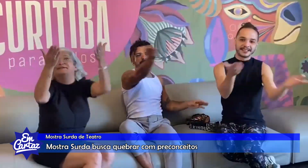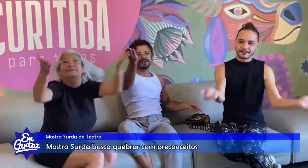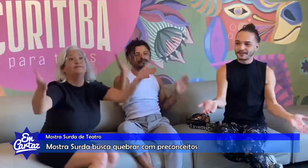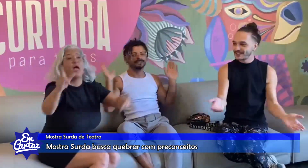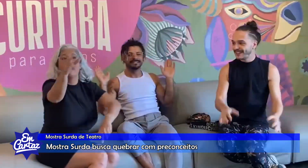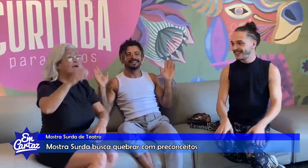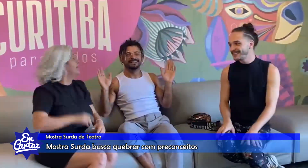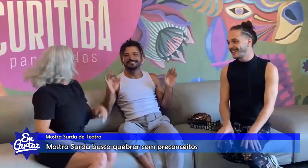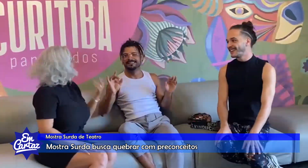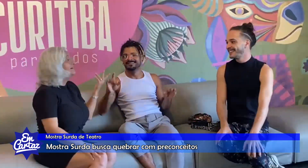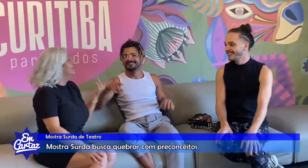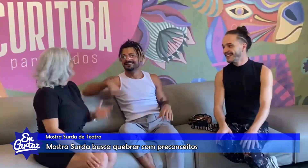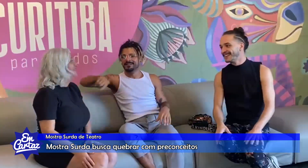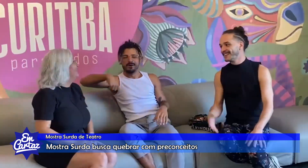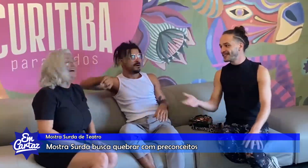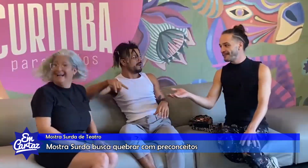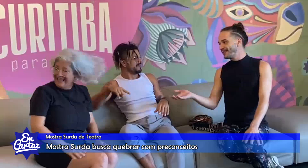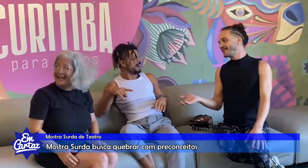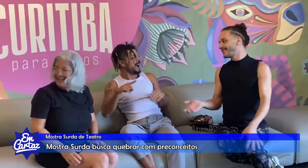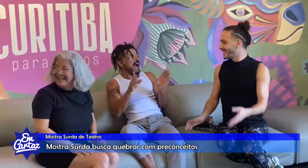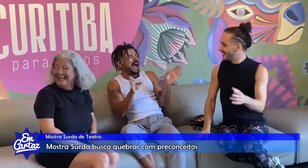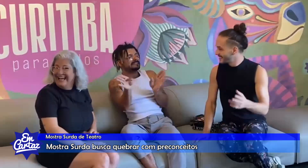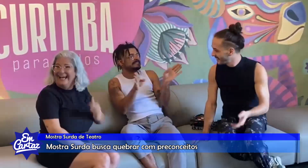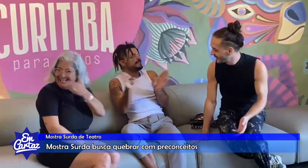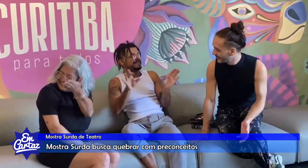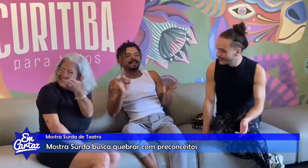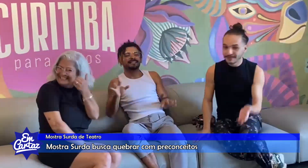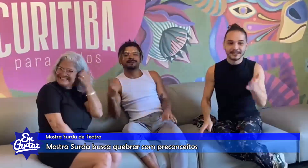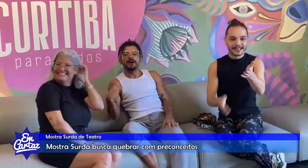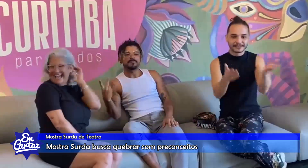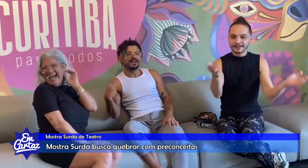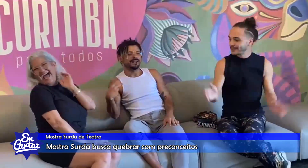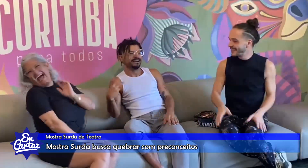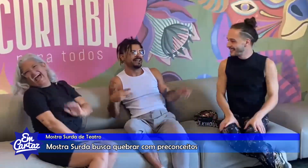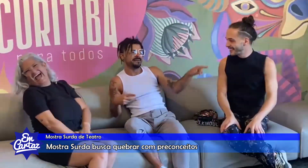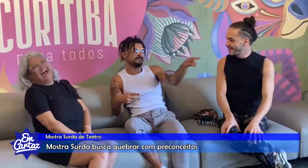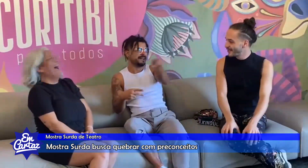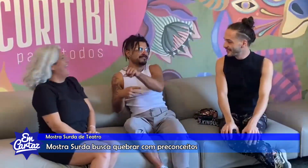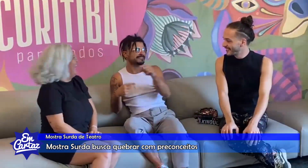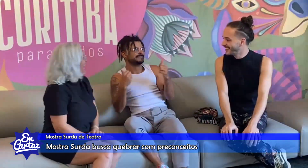para vocês, né, que não sabe língua de sinais, tá tendo acessibilidade para vocês aqui hoje.